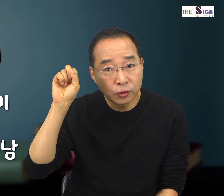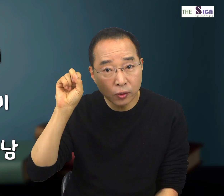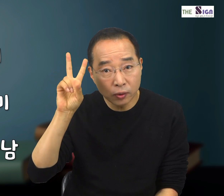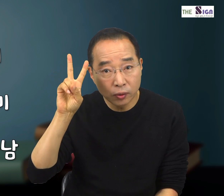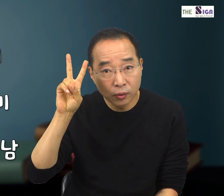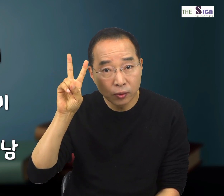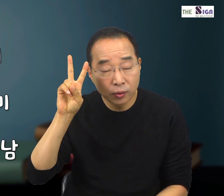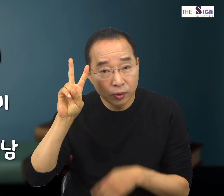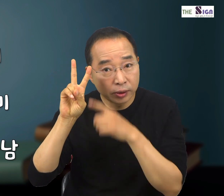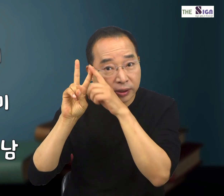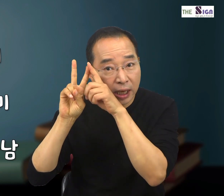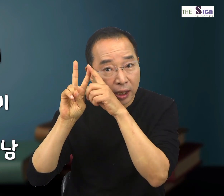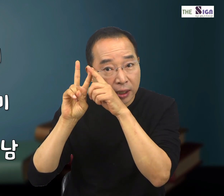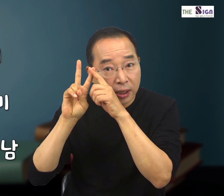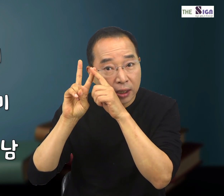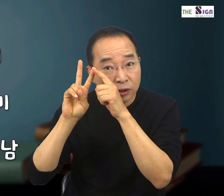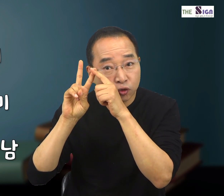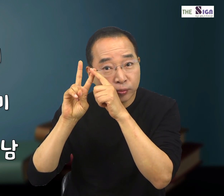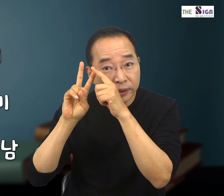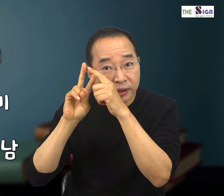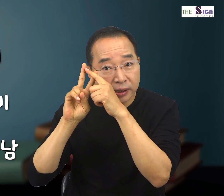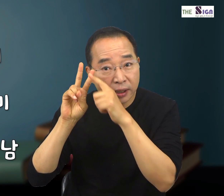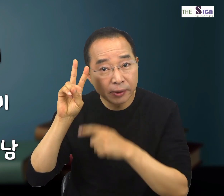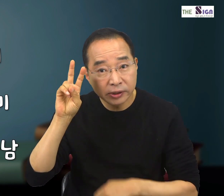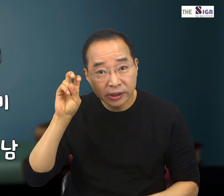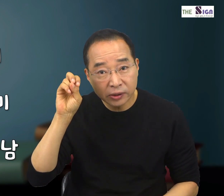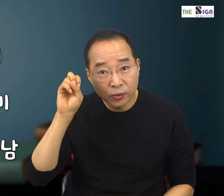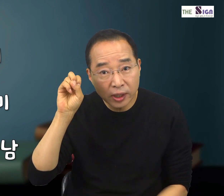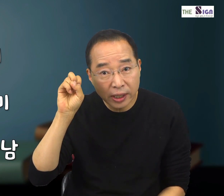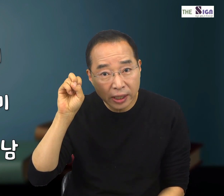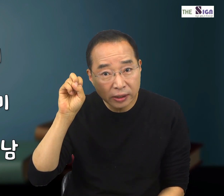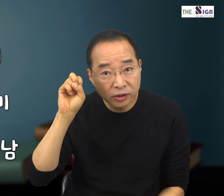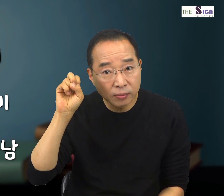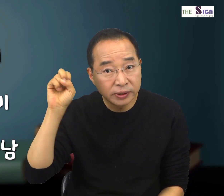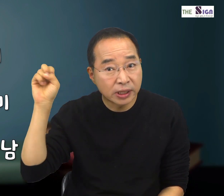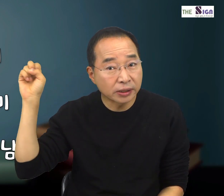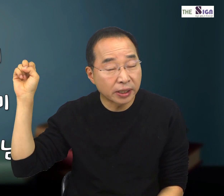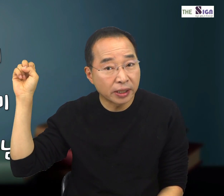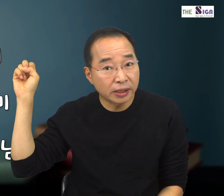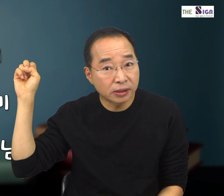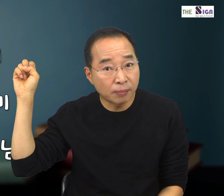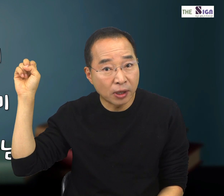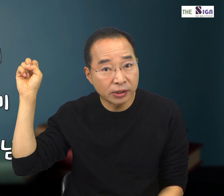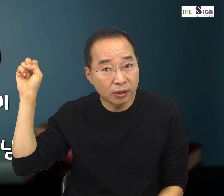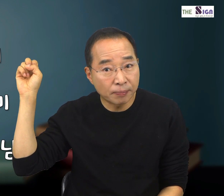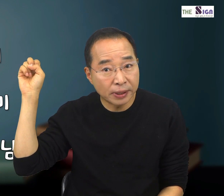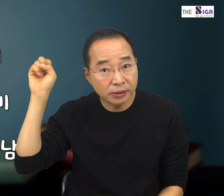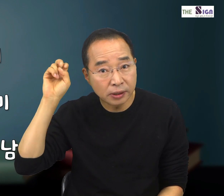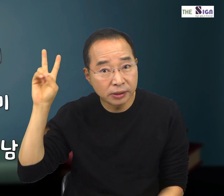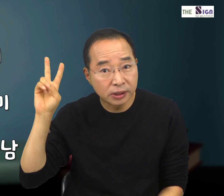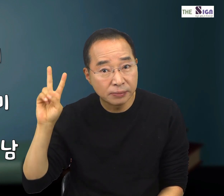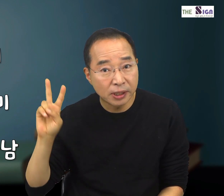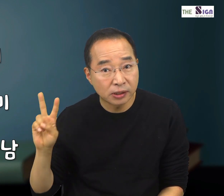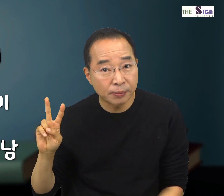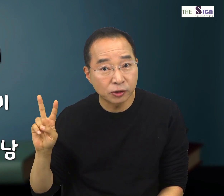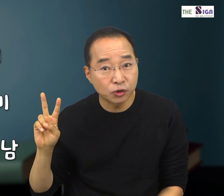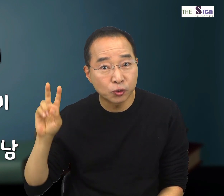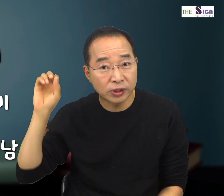오른손으로 두 번째와 세 번째 손가락을 접은 상태에서 머리 옆에서 흔들면서 펴주는